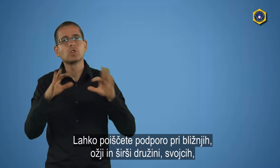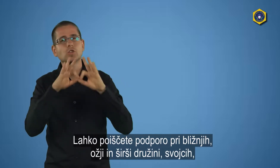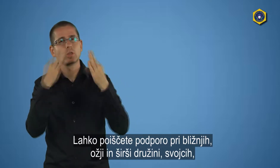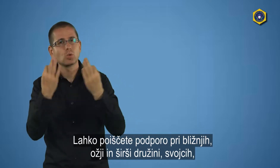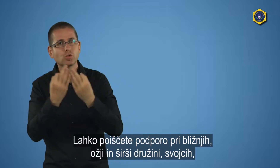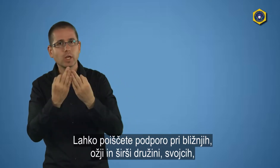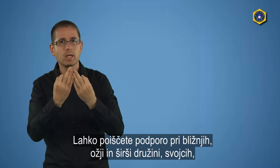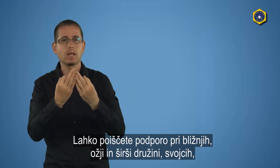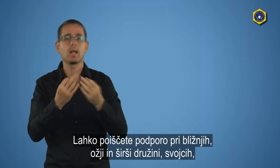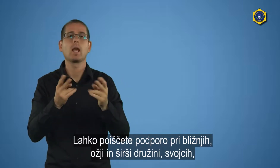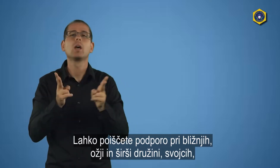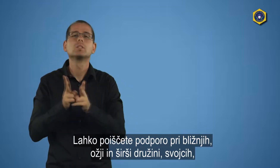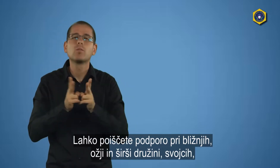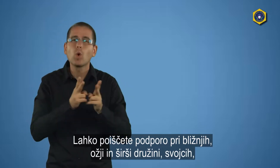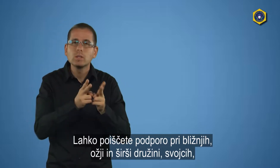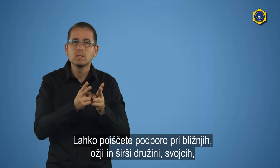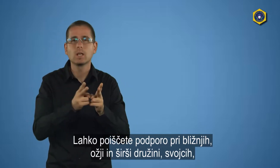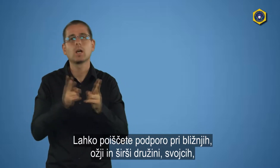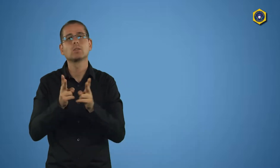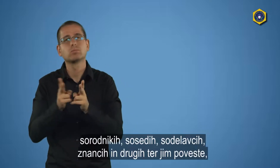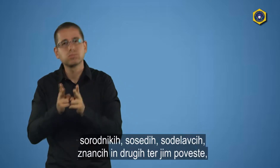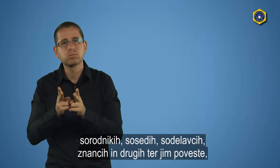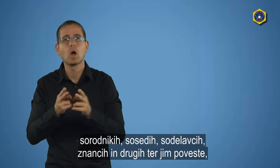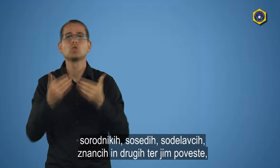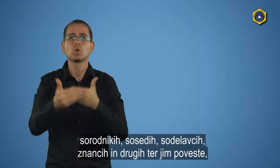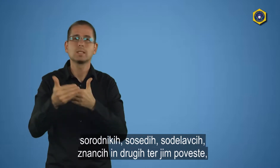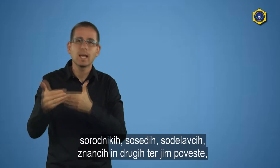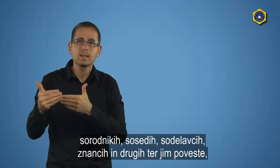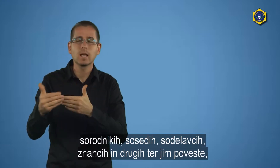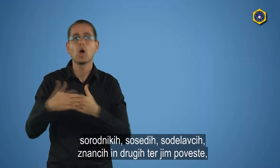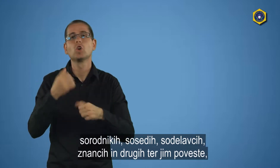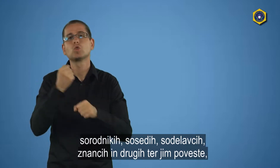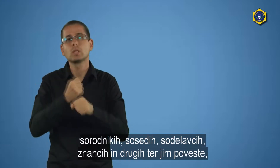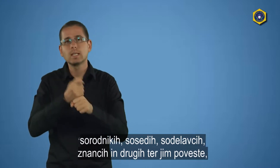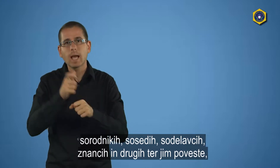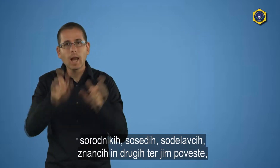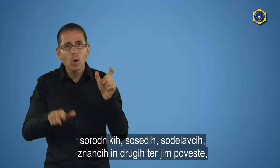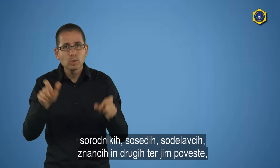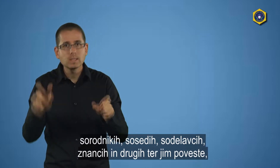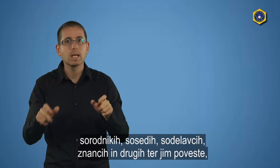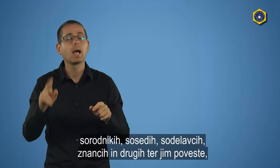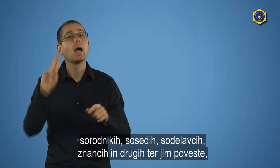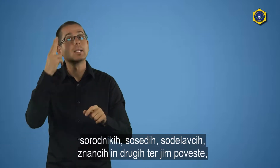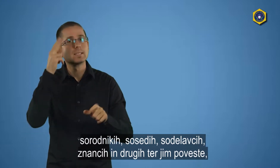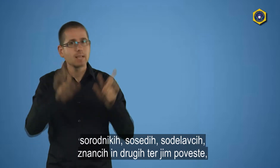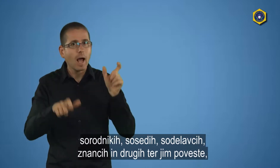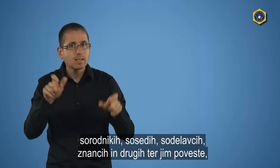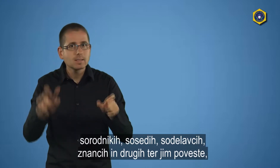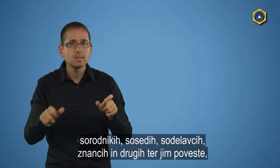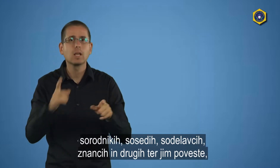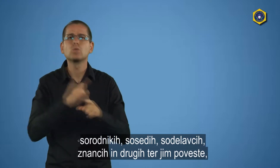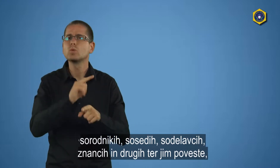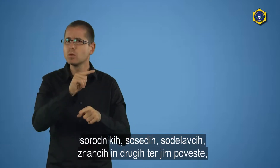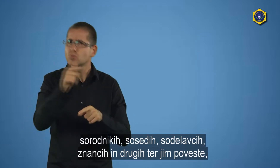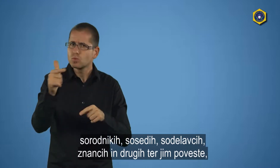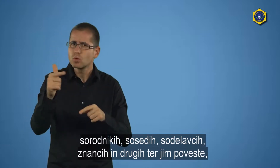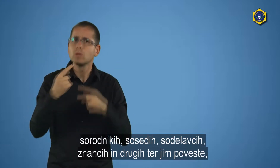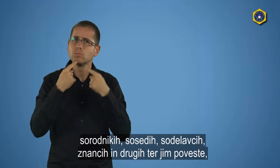svojcih, sorodnikih, sosedih, sodelavcih, znancih in drugih, ter jim poveste, kaj se vam